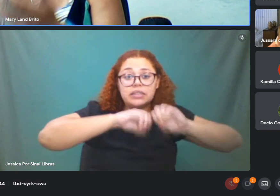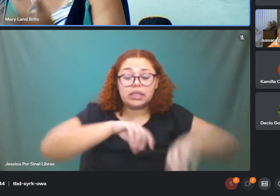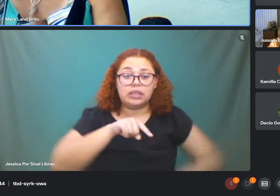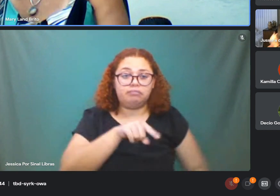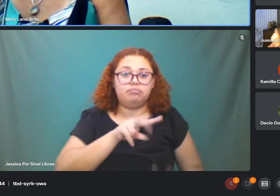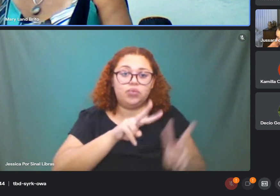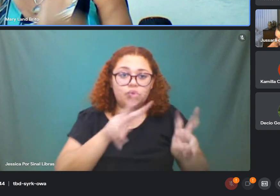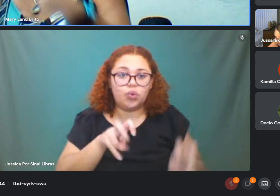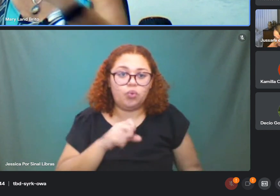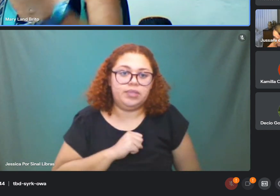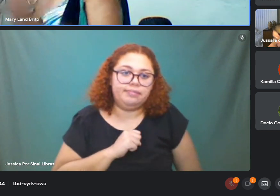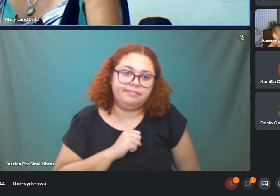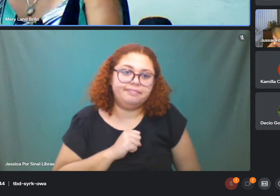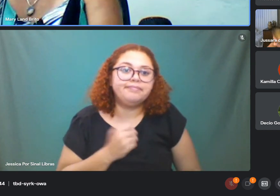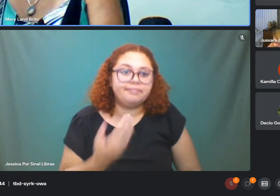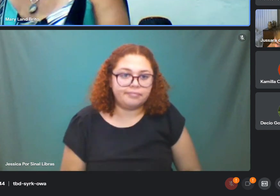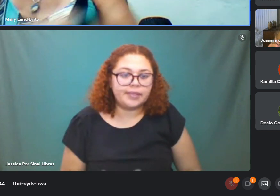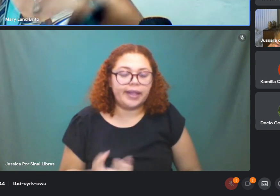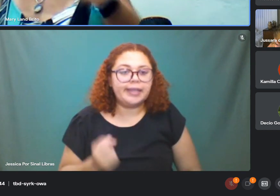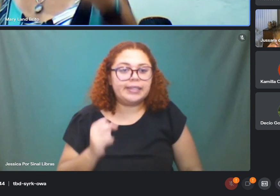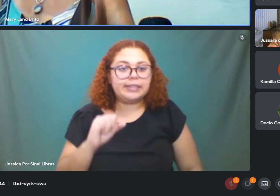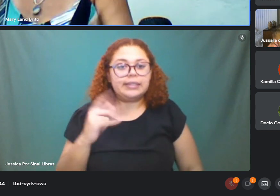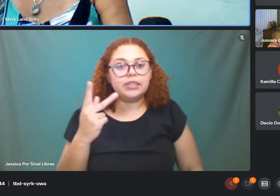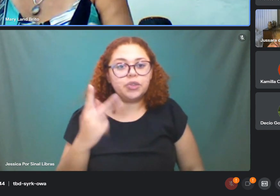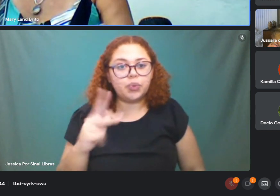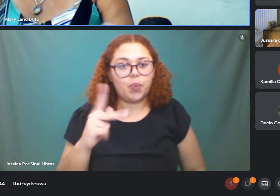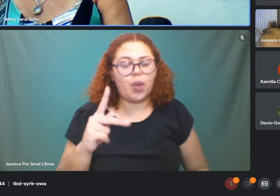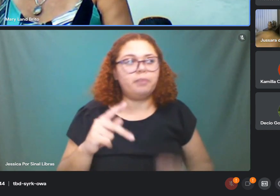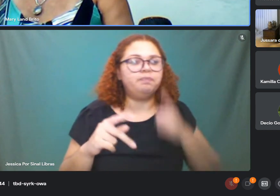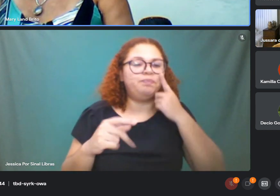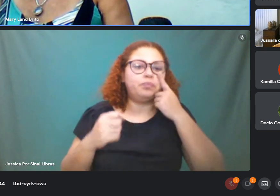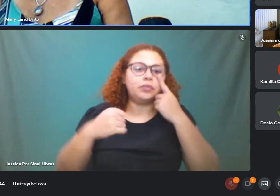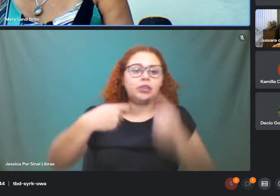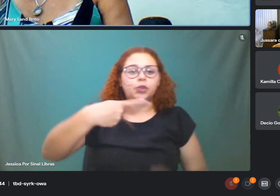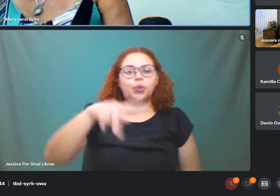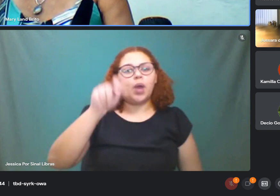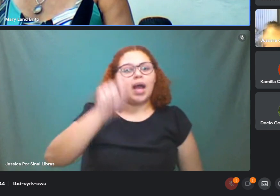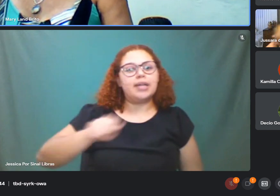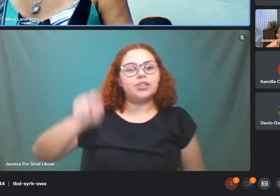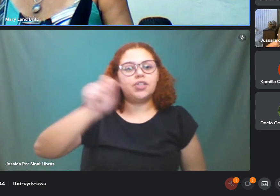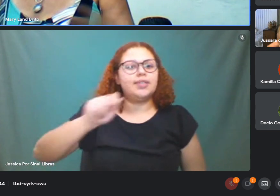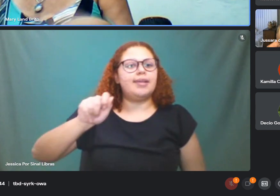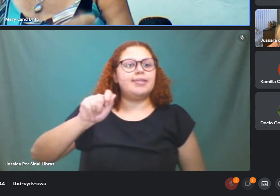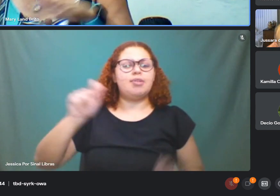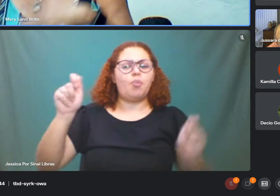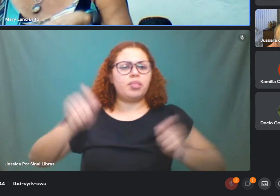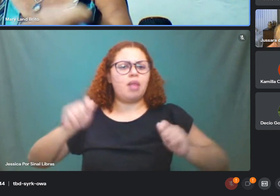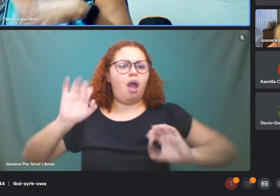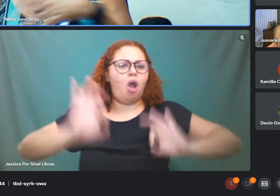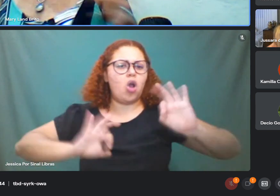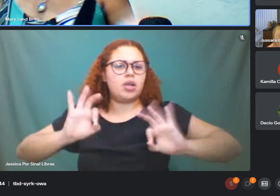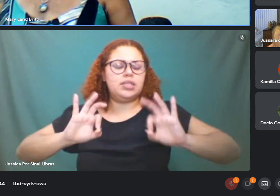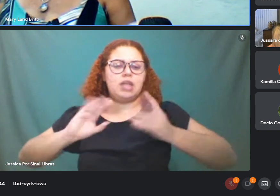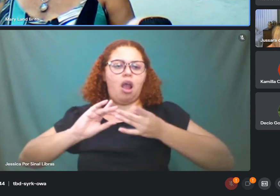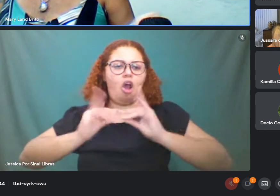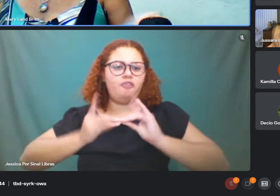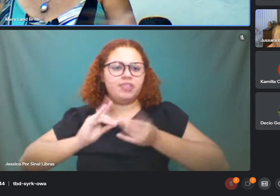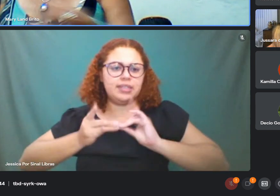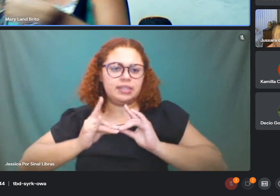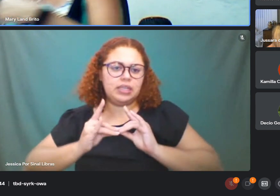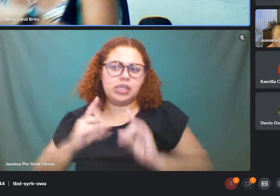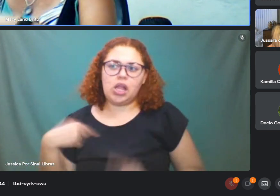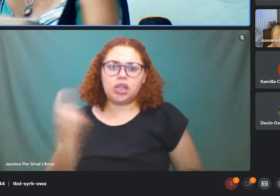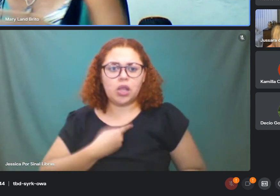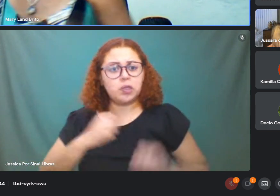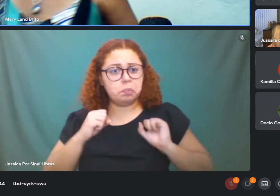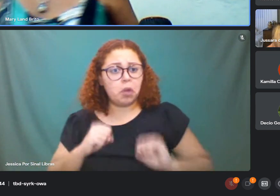associação tem um espaço físico que possa abrigar uma oficina para a gente colocar na nossa lista de possibilidades. A gente não vai